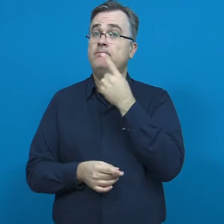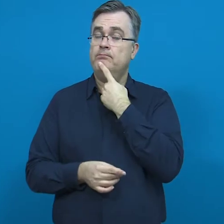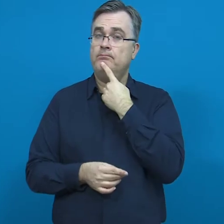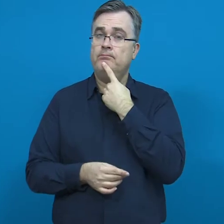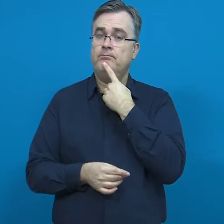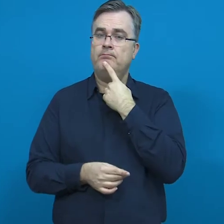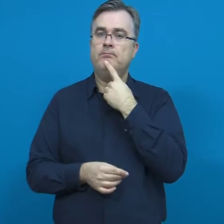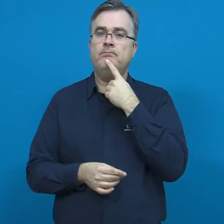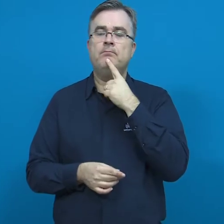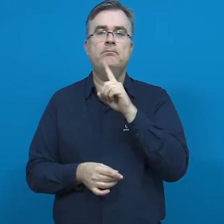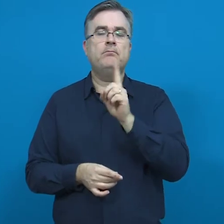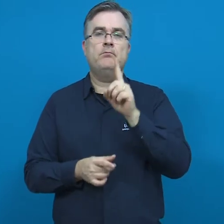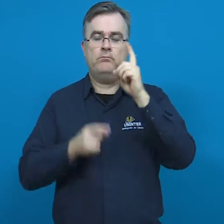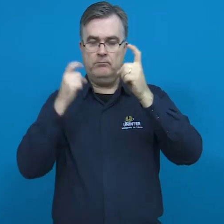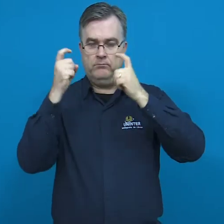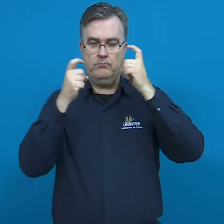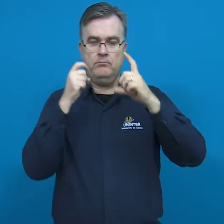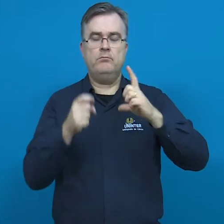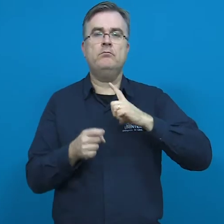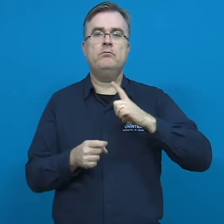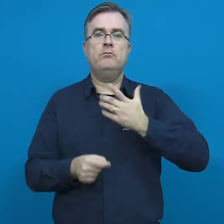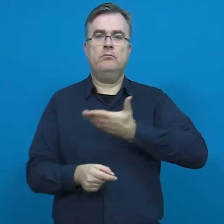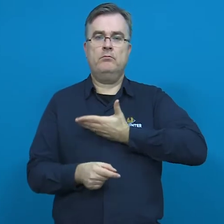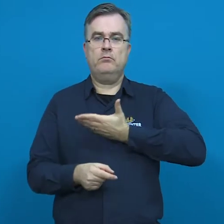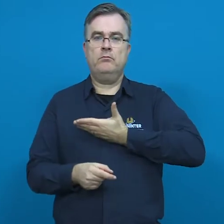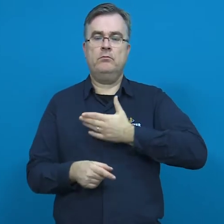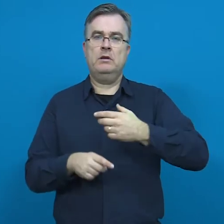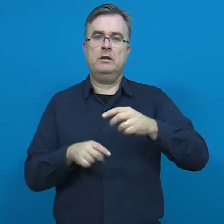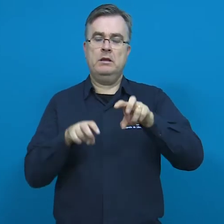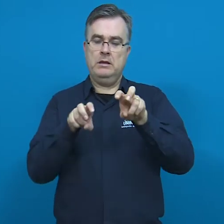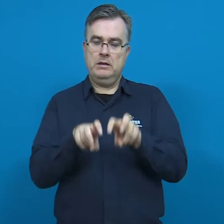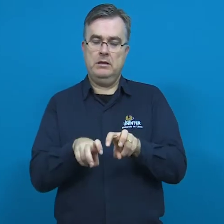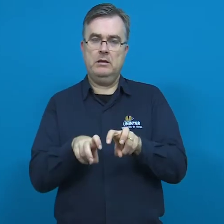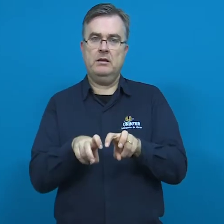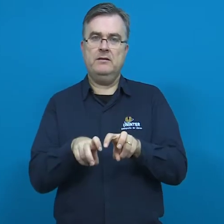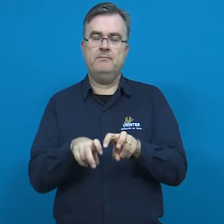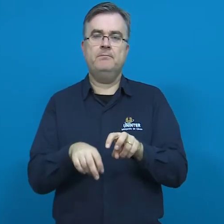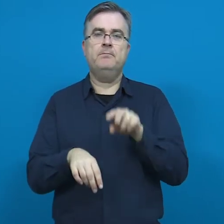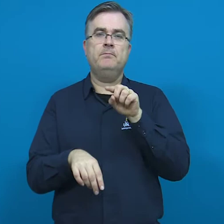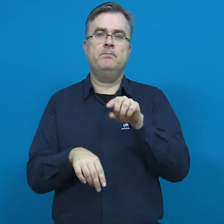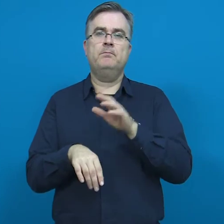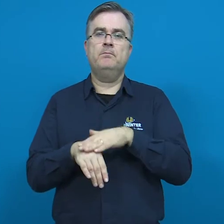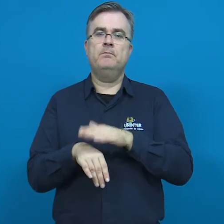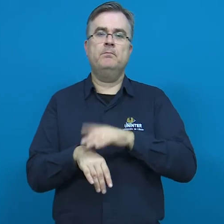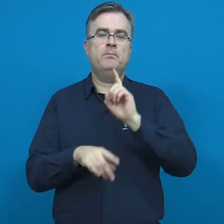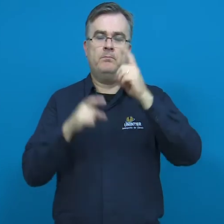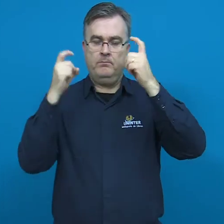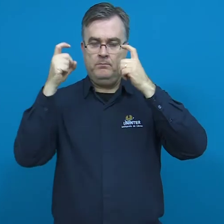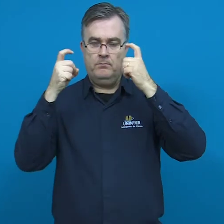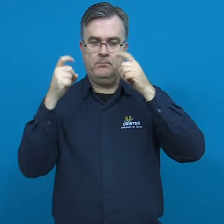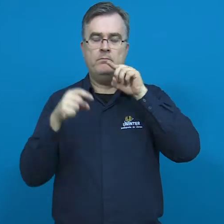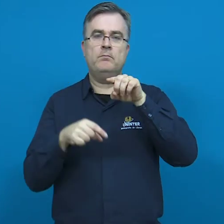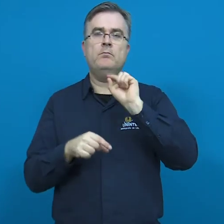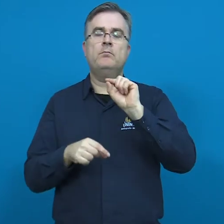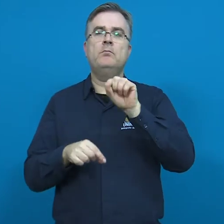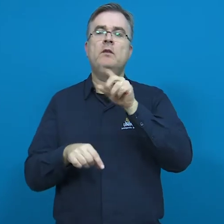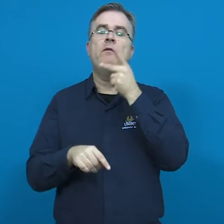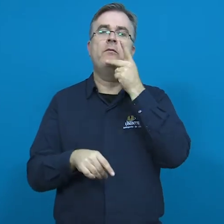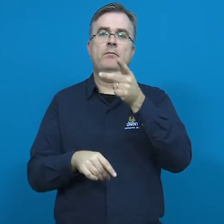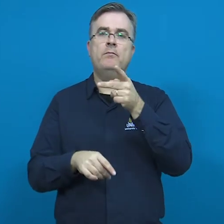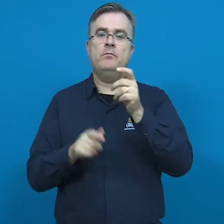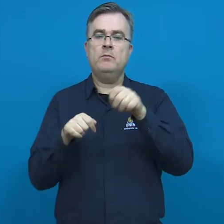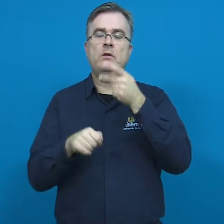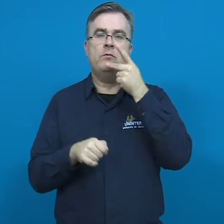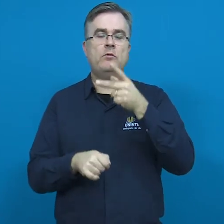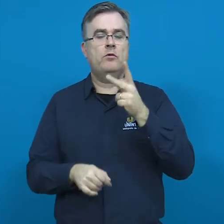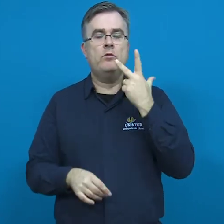deficiente auditiva, mas não se preocupe que tem uma colega que senta do lado dela, né, e não se preocupe com o que o senhor